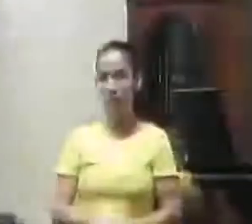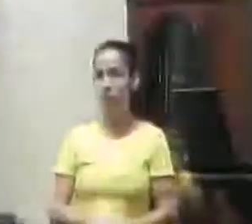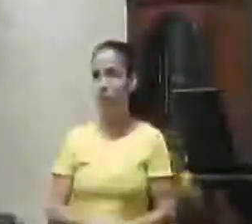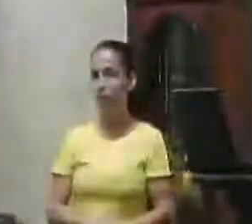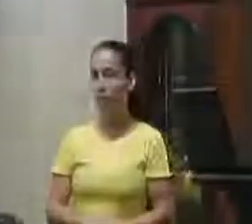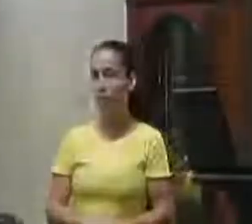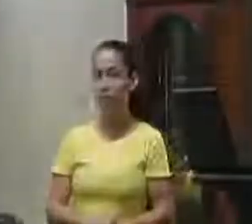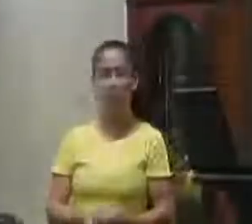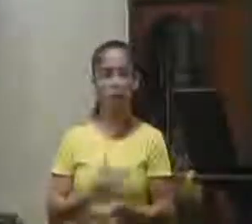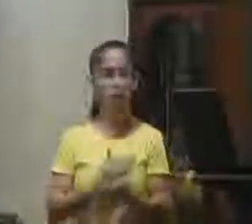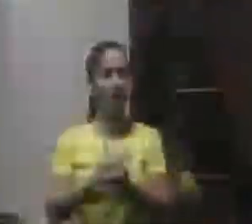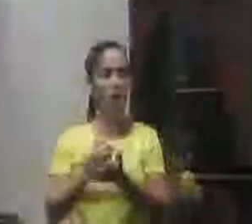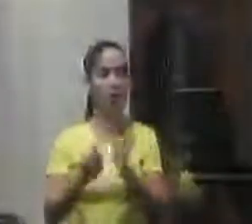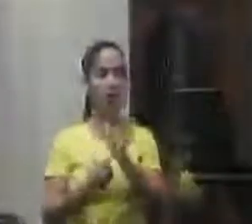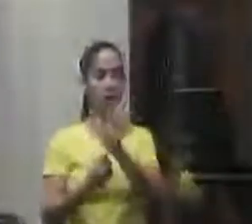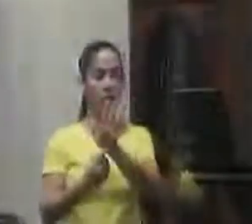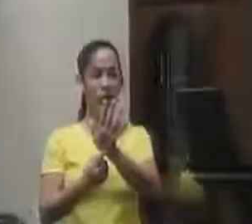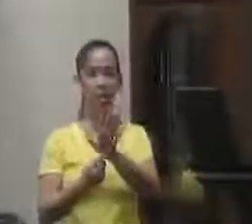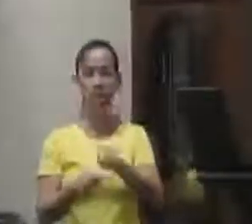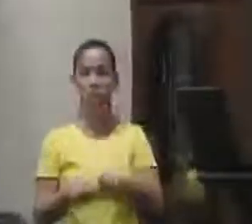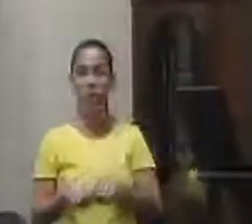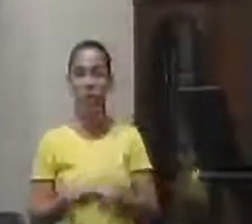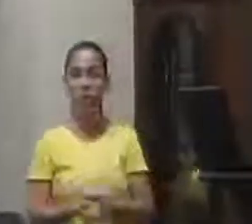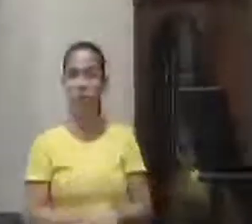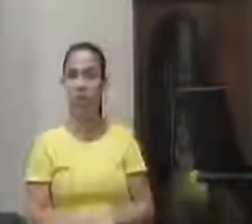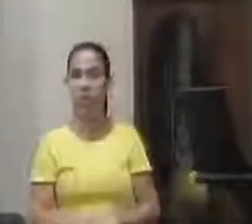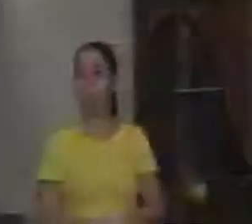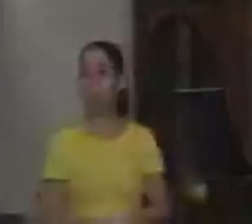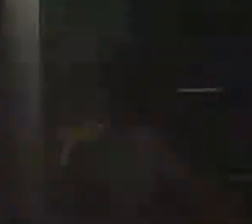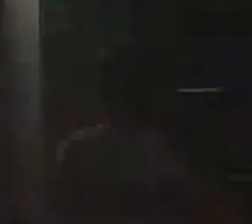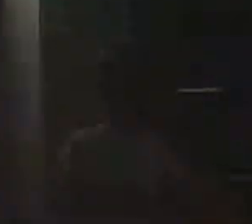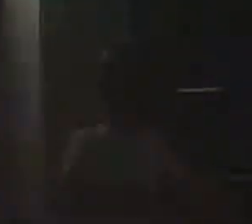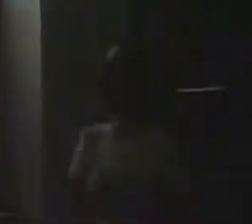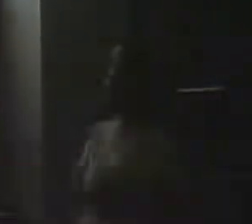Vou iniciar aqui a apresentação.